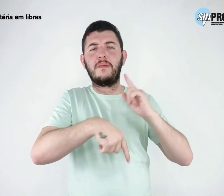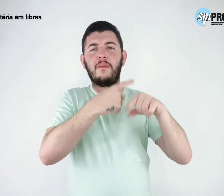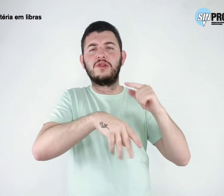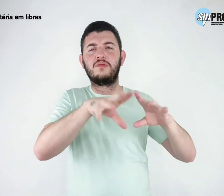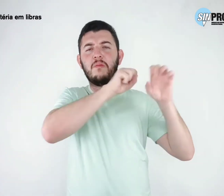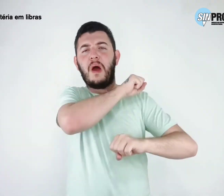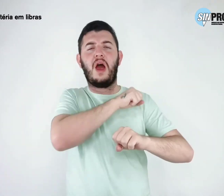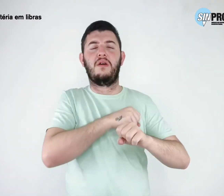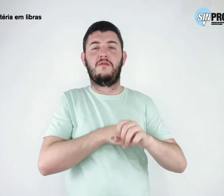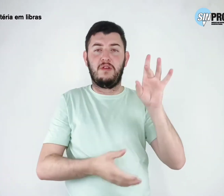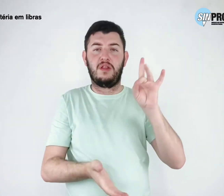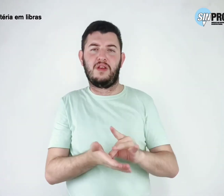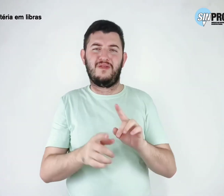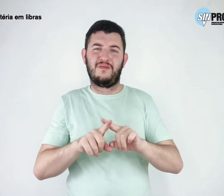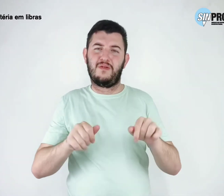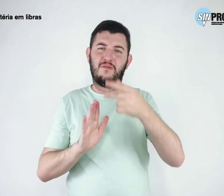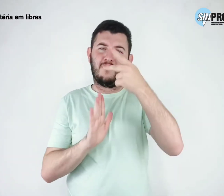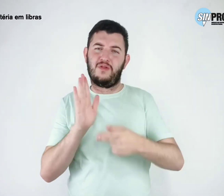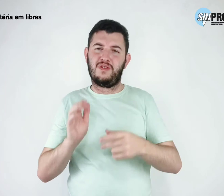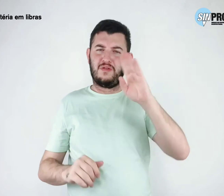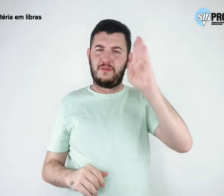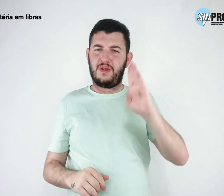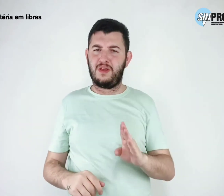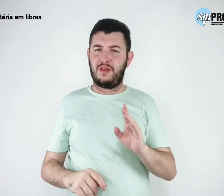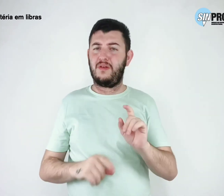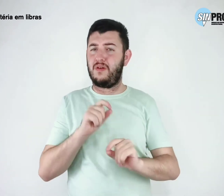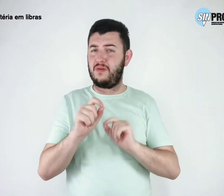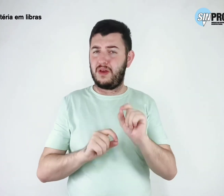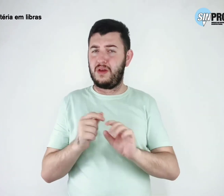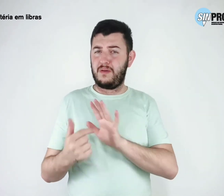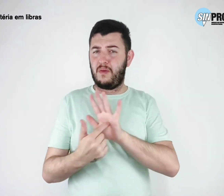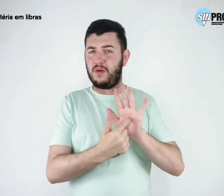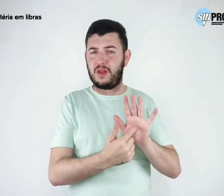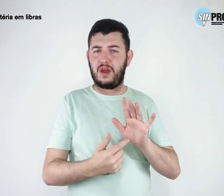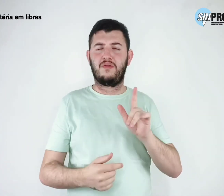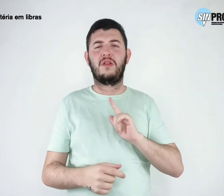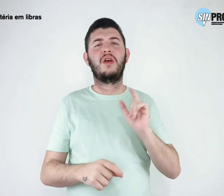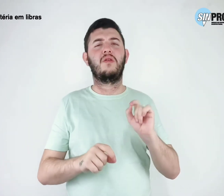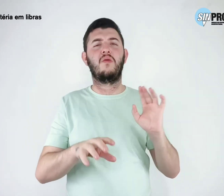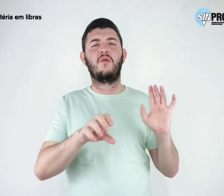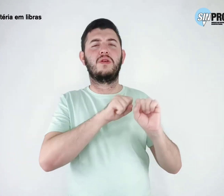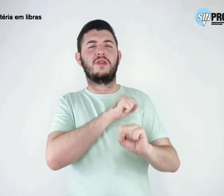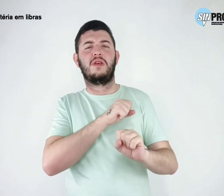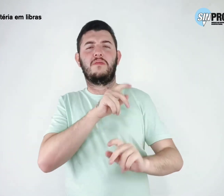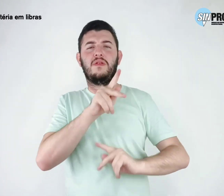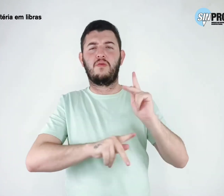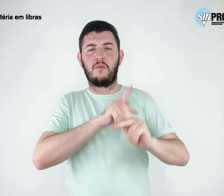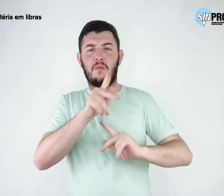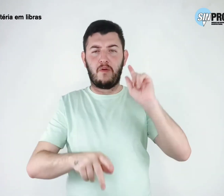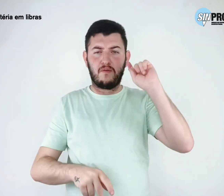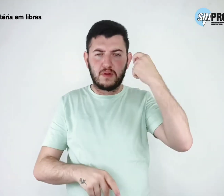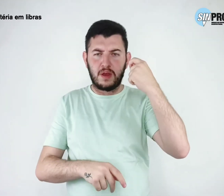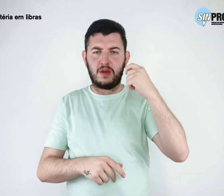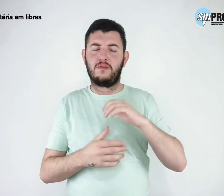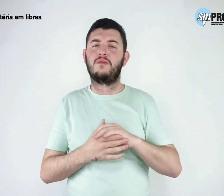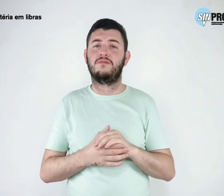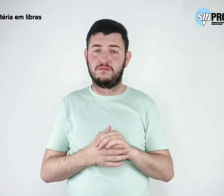nação brasileira é assentado sobre o extermínio do povo negro.